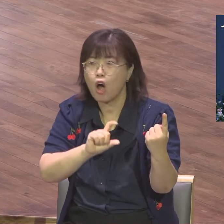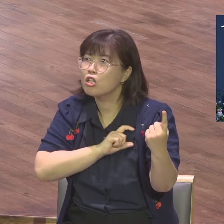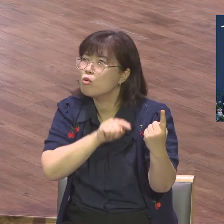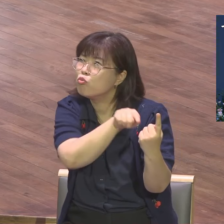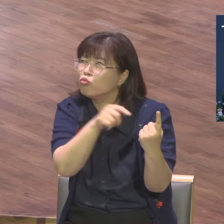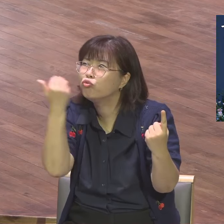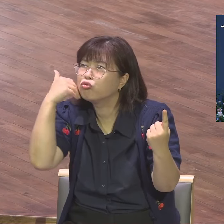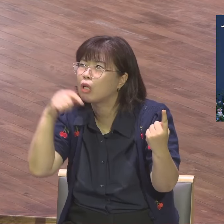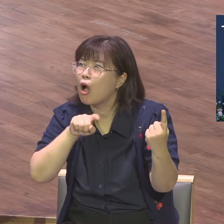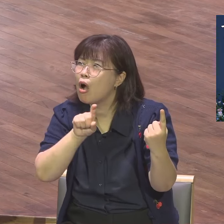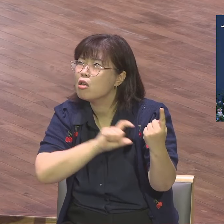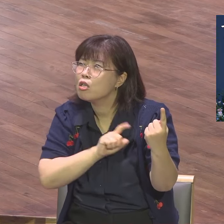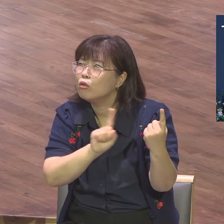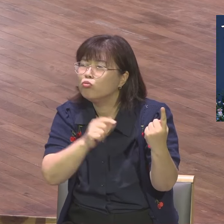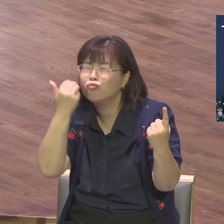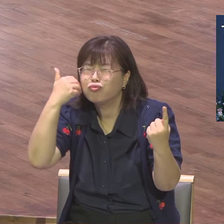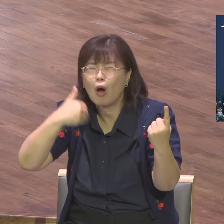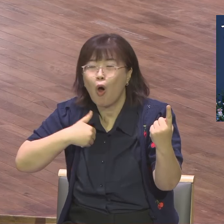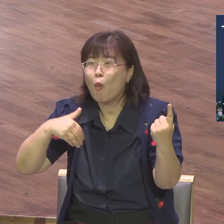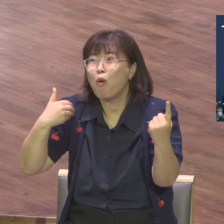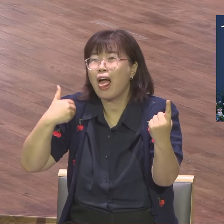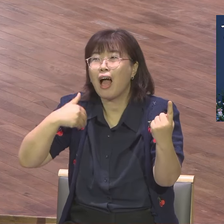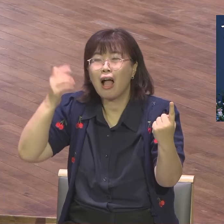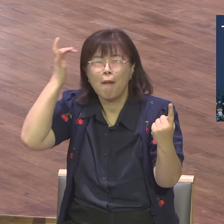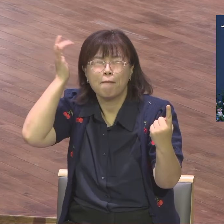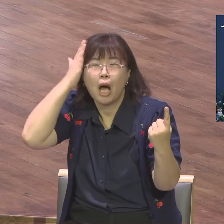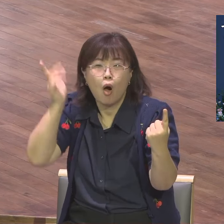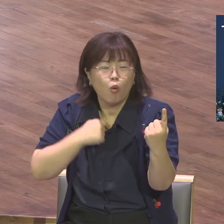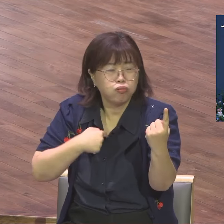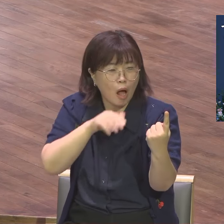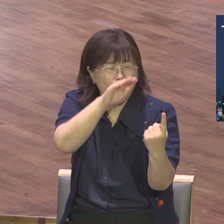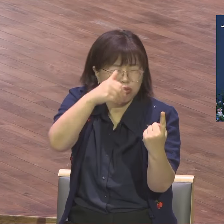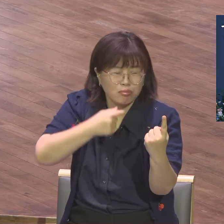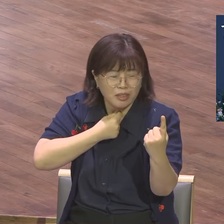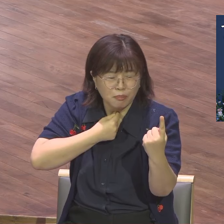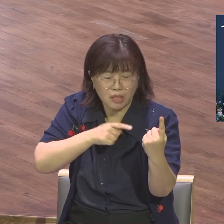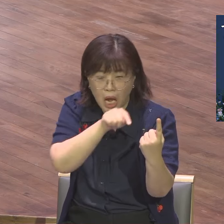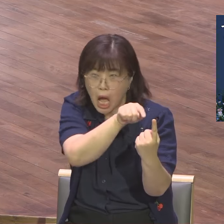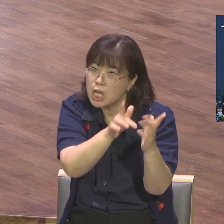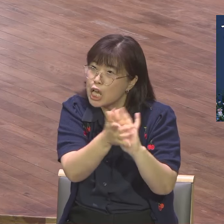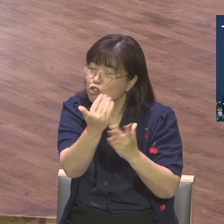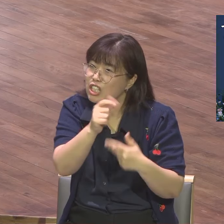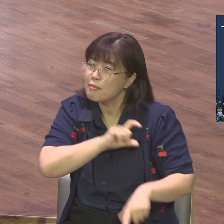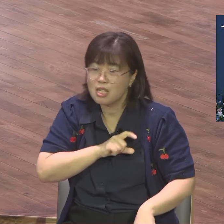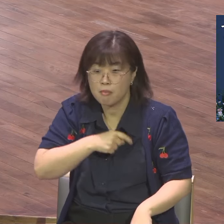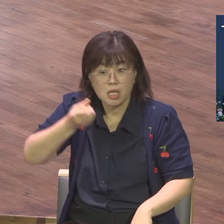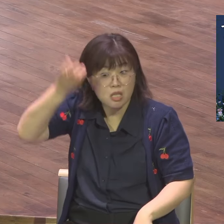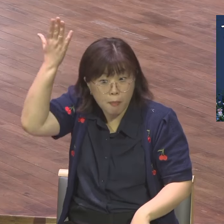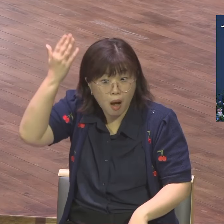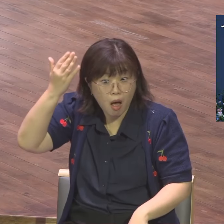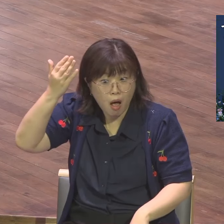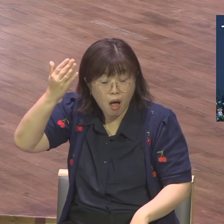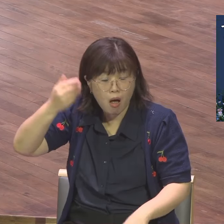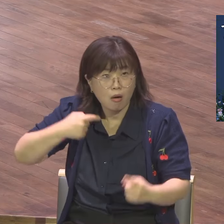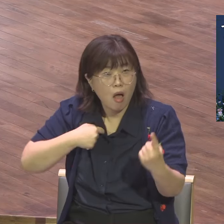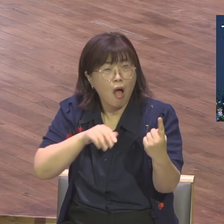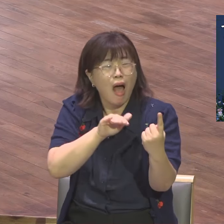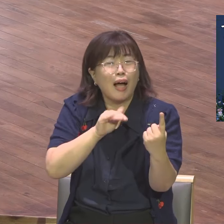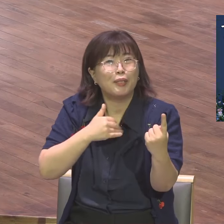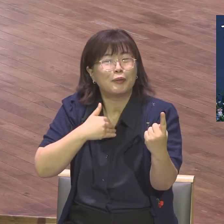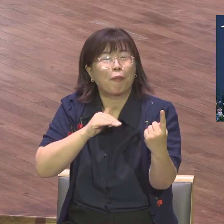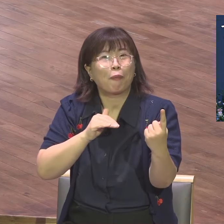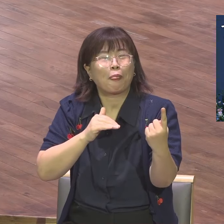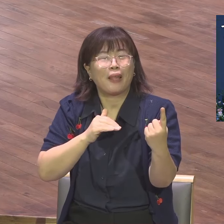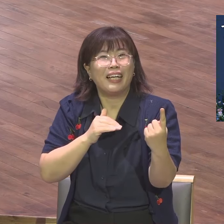그런데 그냥 지나갈 수는 없잖아요. 이런 기회 놓칠 수 없잖아요. 그럼 예수님 찾아가 악수를 했어요. 말씀